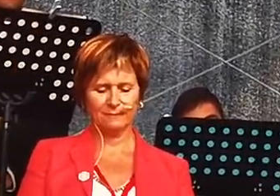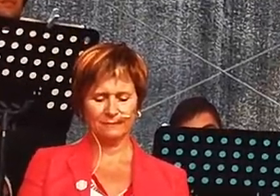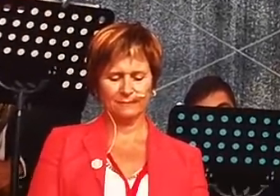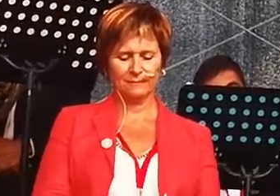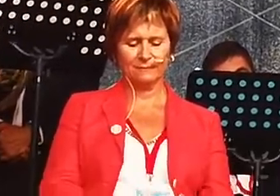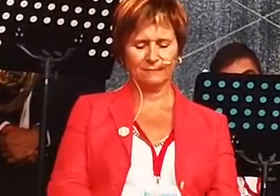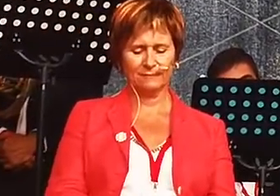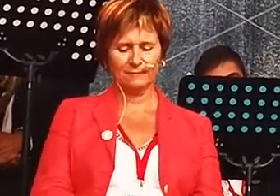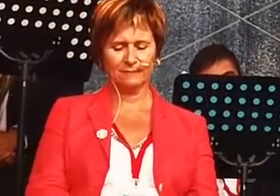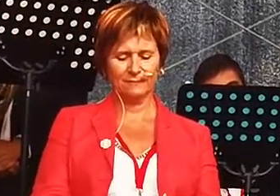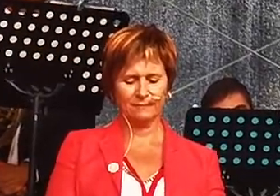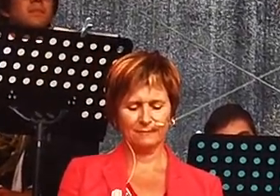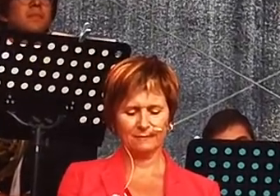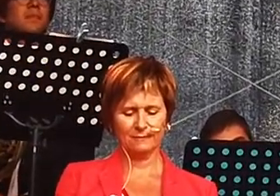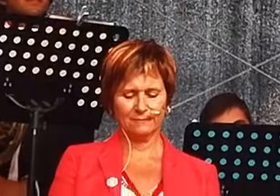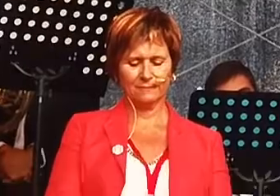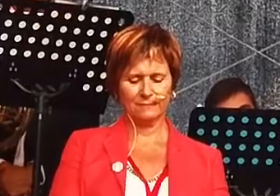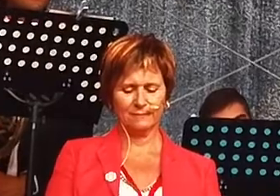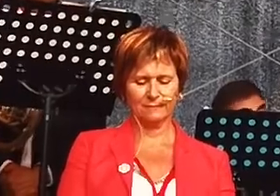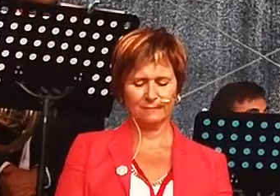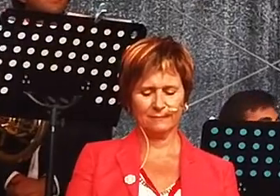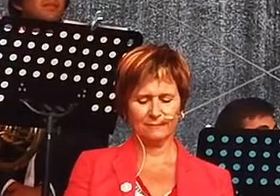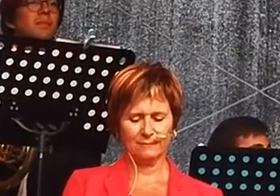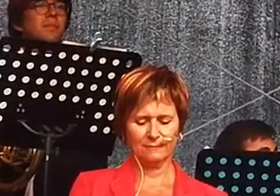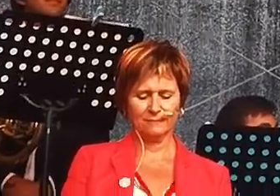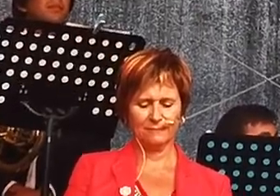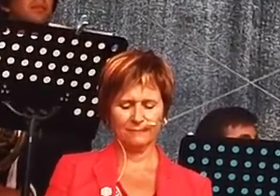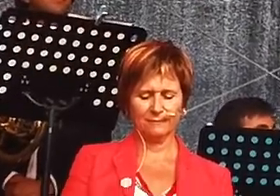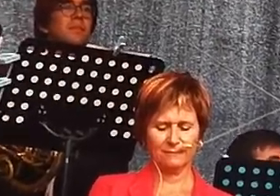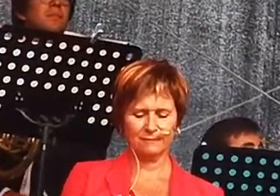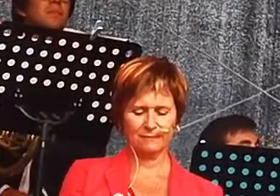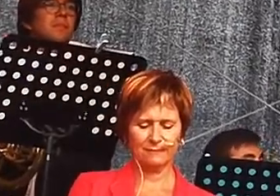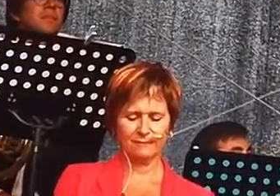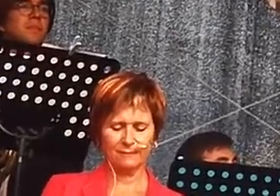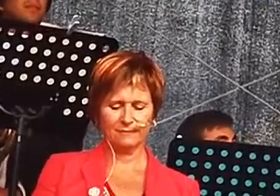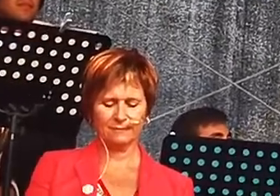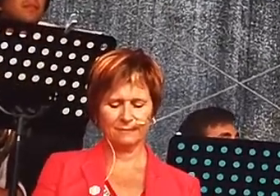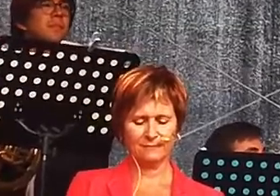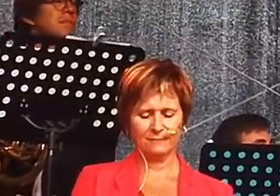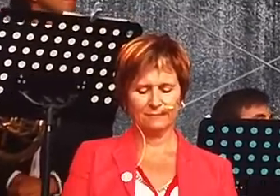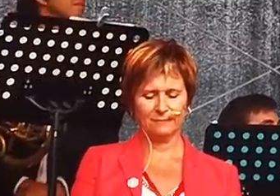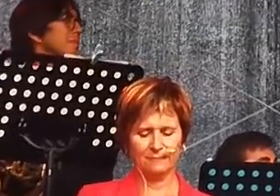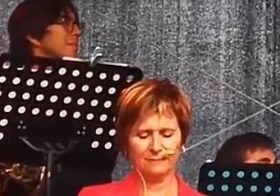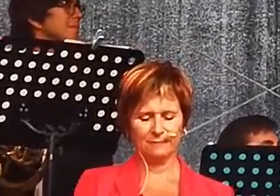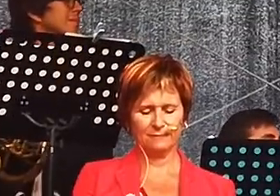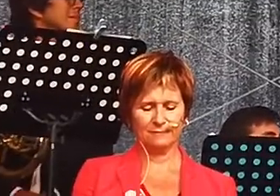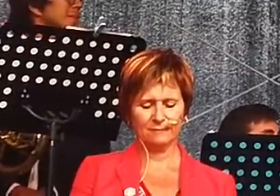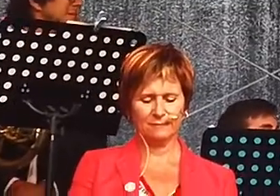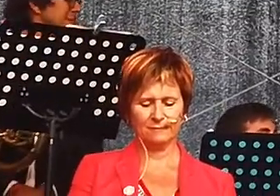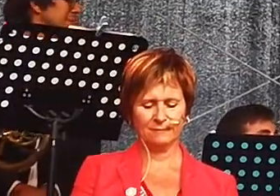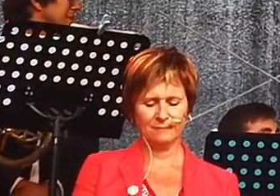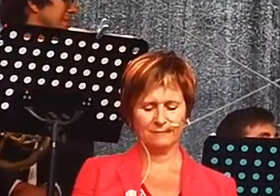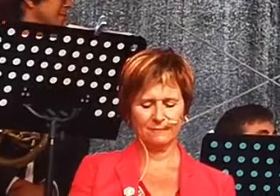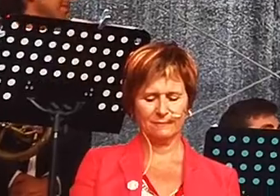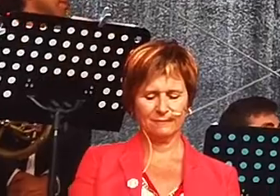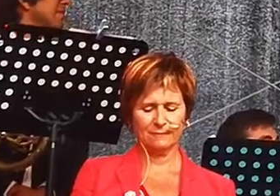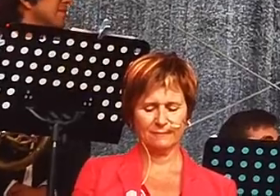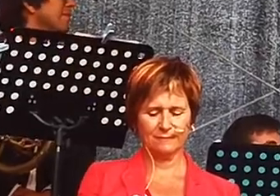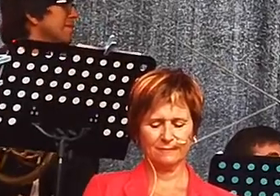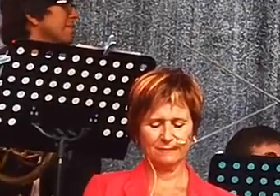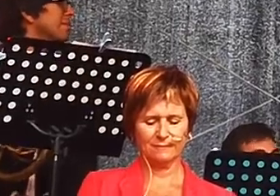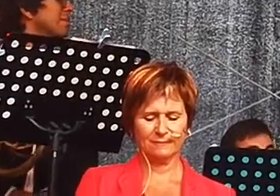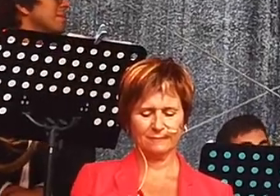tout le monde aujourd'hui voit le lac Léman comme une zone de fun, une zone de loisirs, de détente, de rafraîchissement.